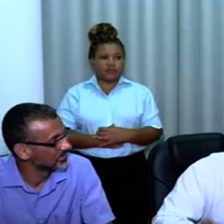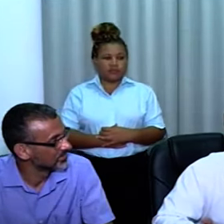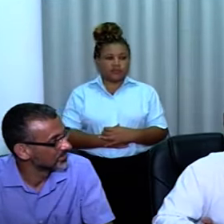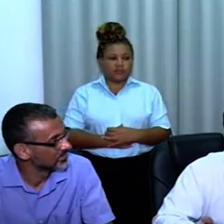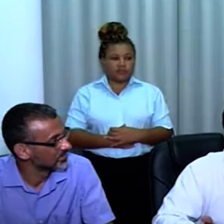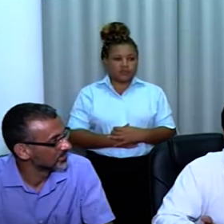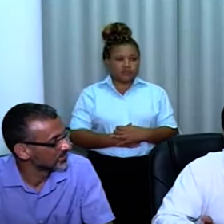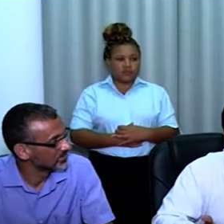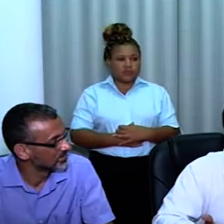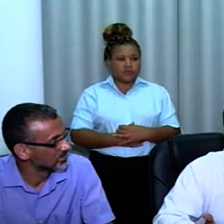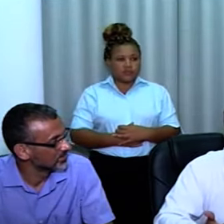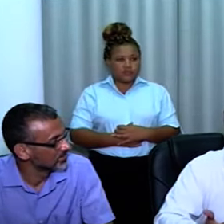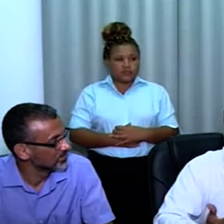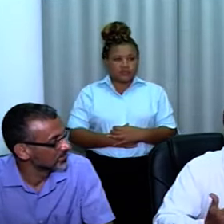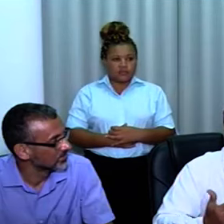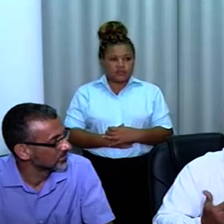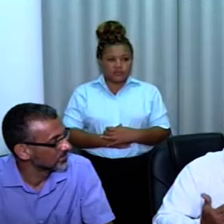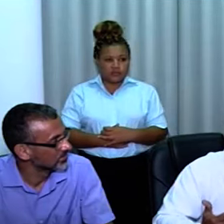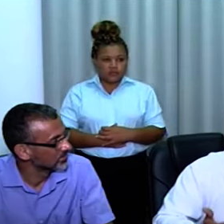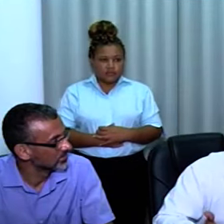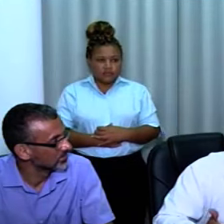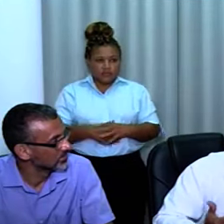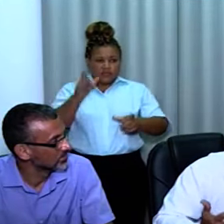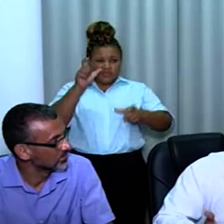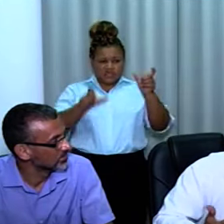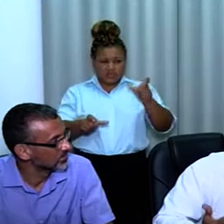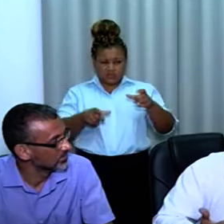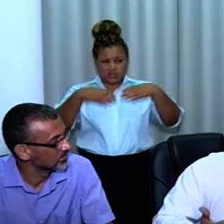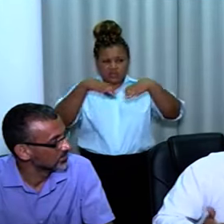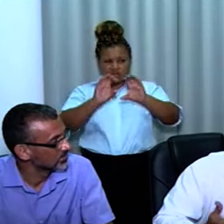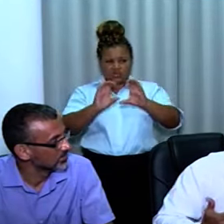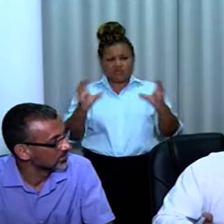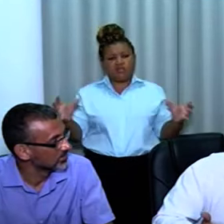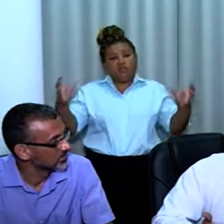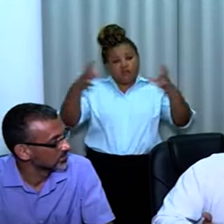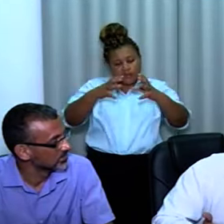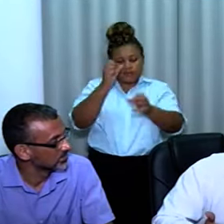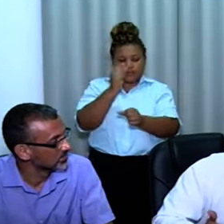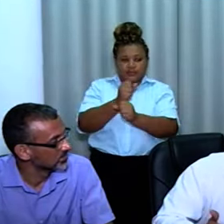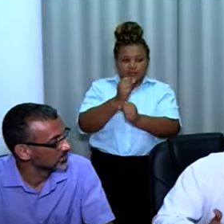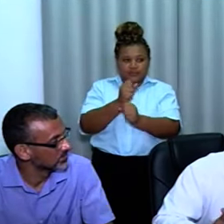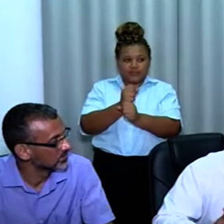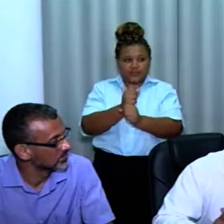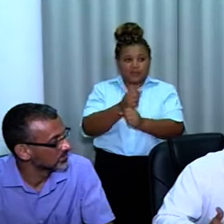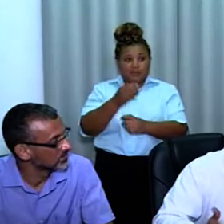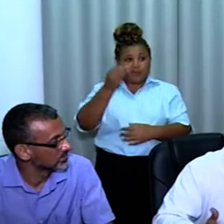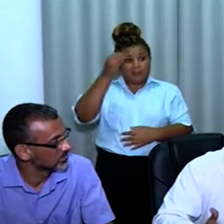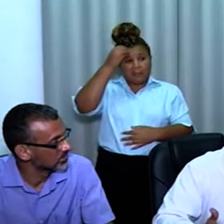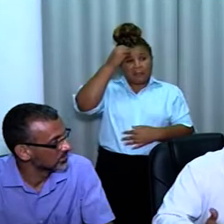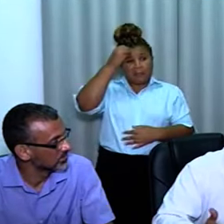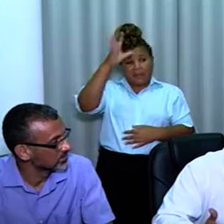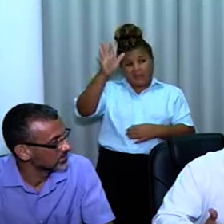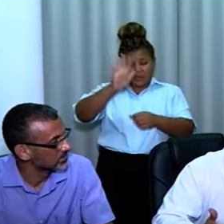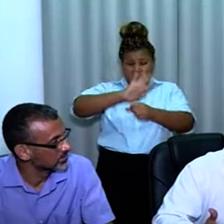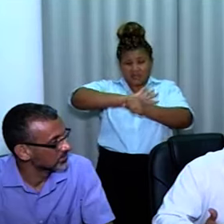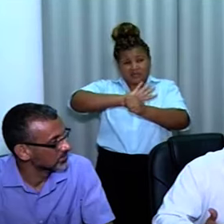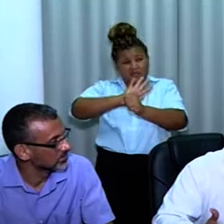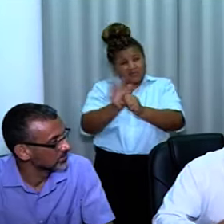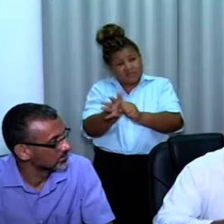not ask for this virus to declare itself in the world, but it's with us, along with 135 other